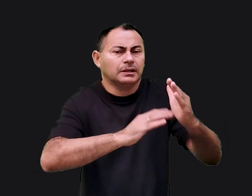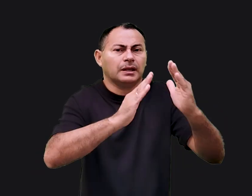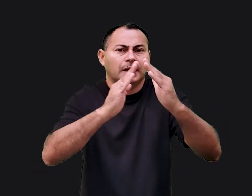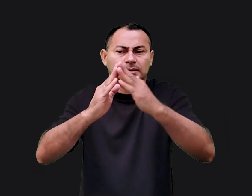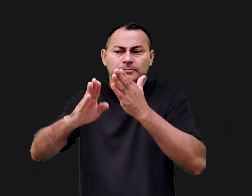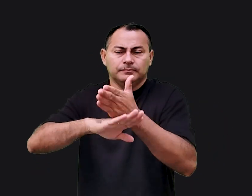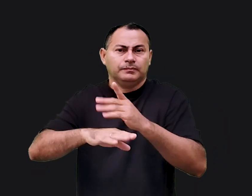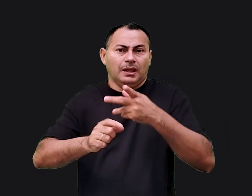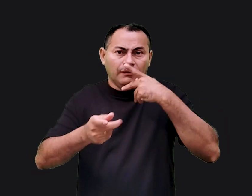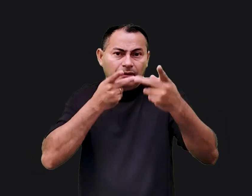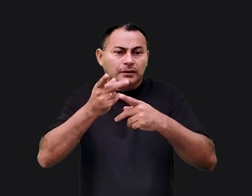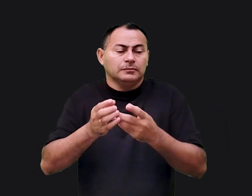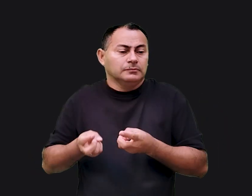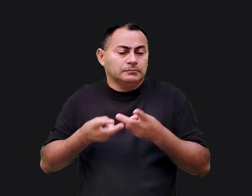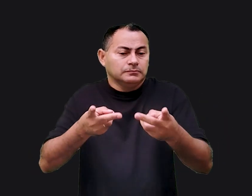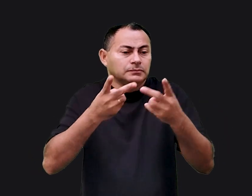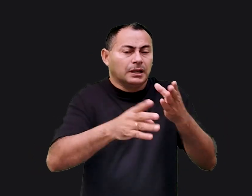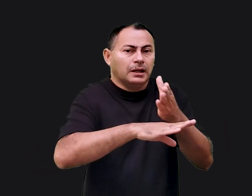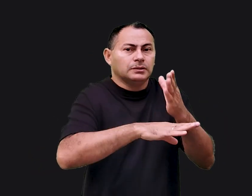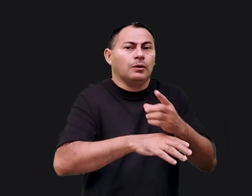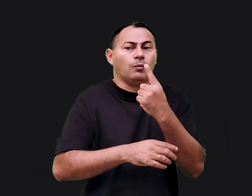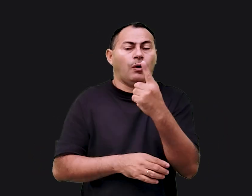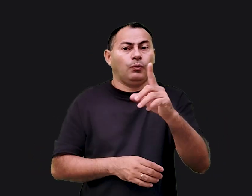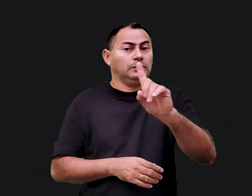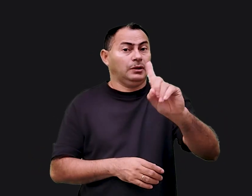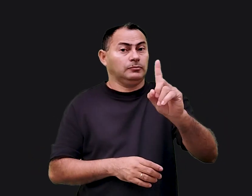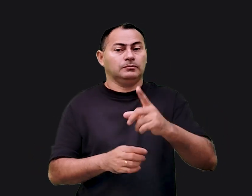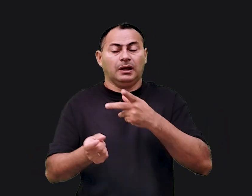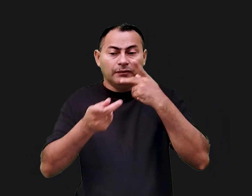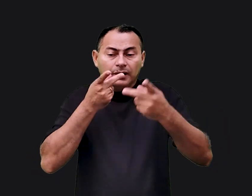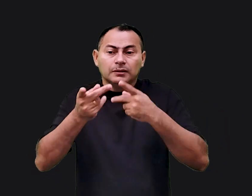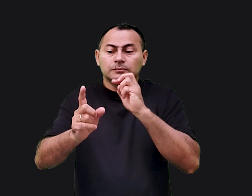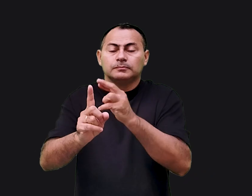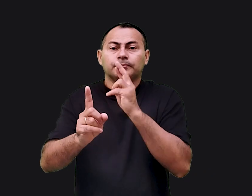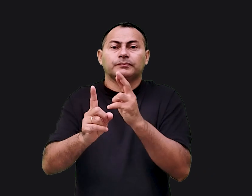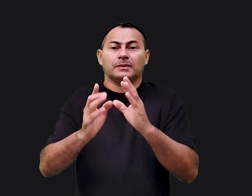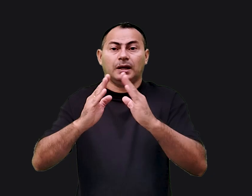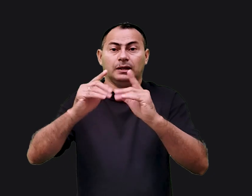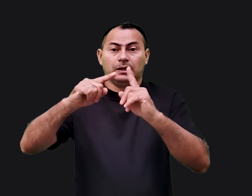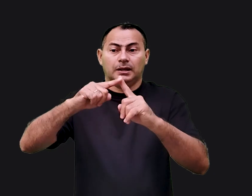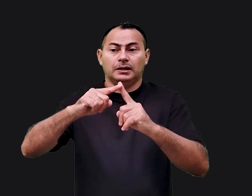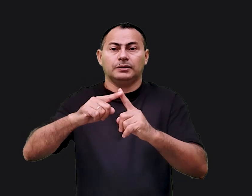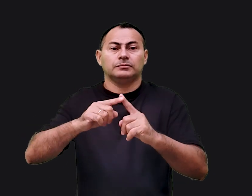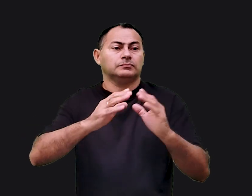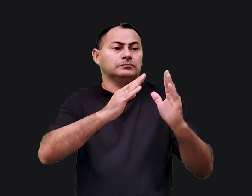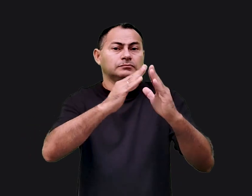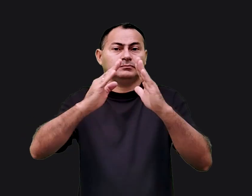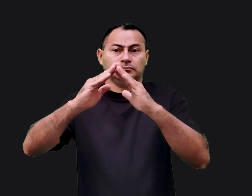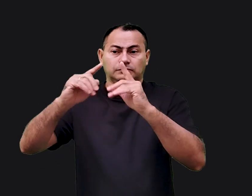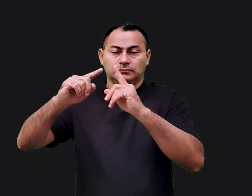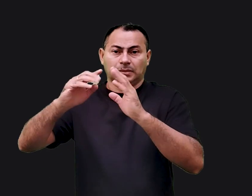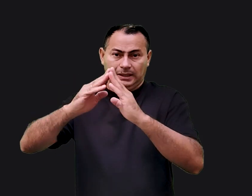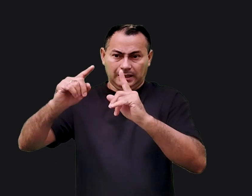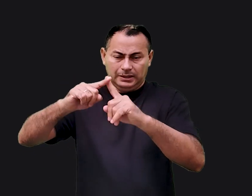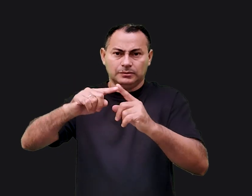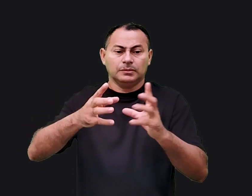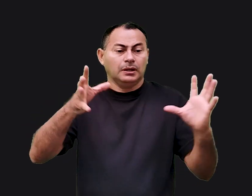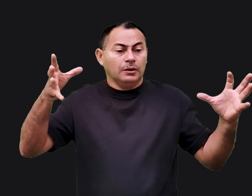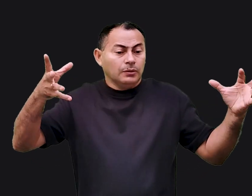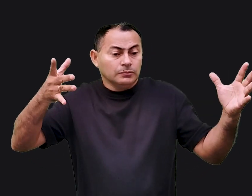casa ele não estava dizendo que visitou casas uma a uma ele estava se referindo a igrejas nos lares como Aquela que se reunia na